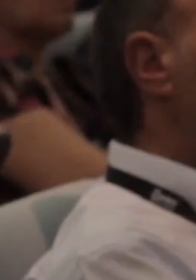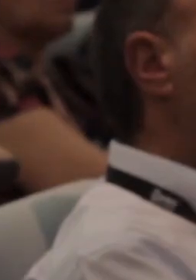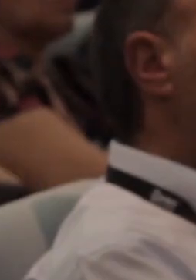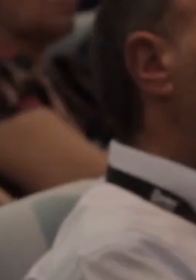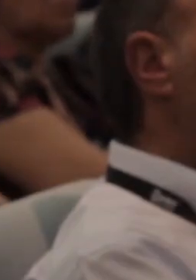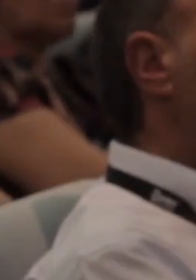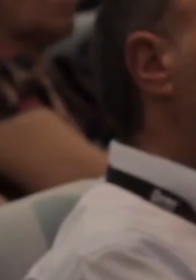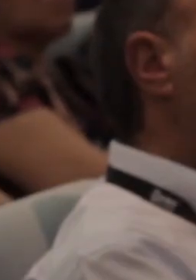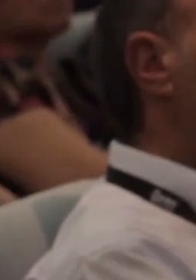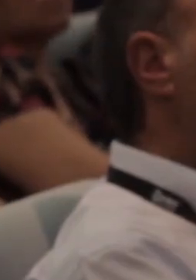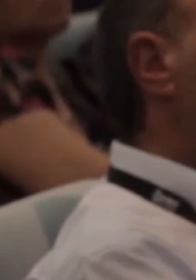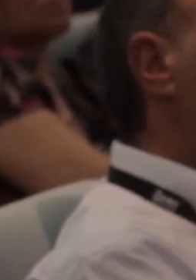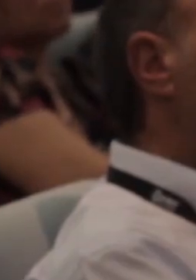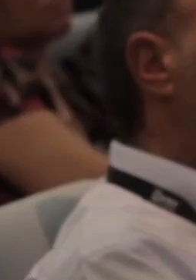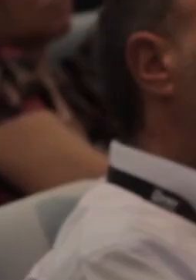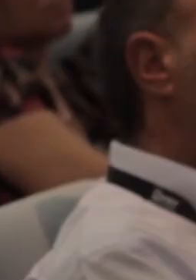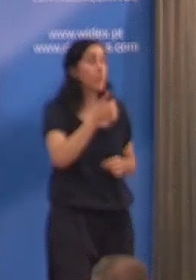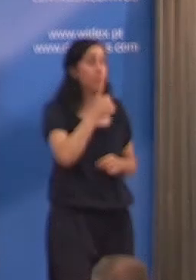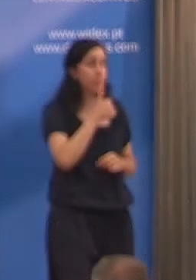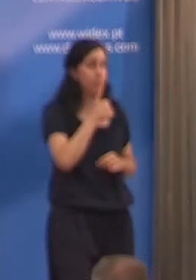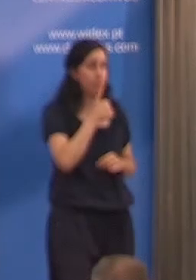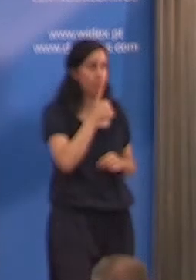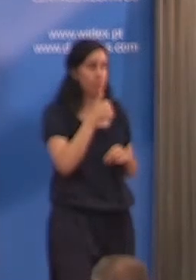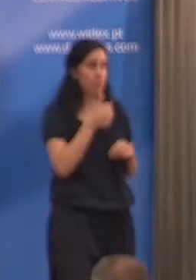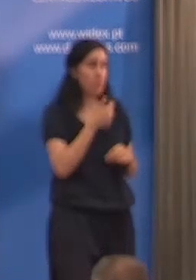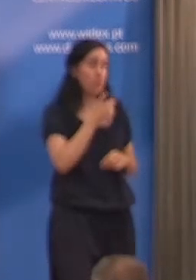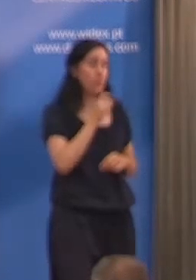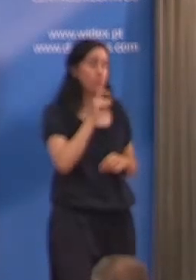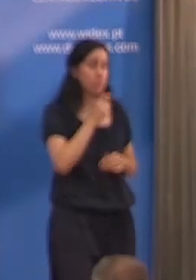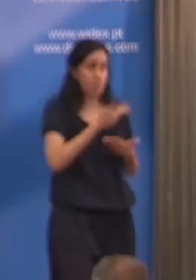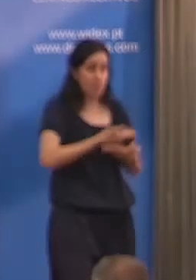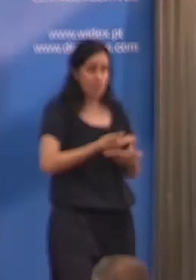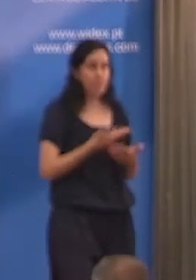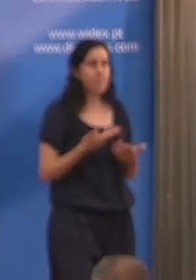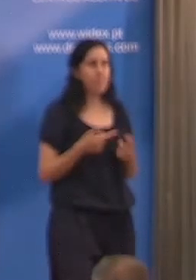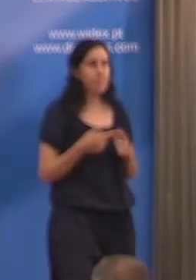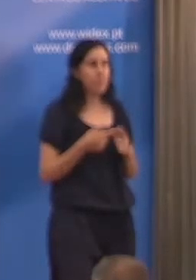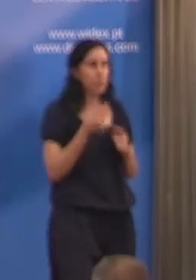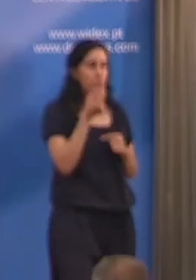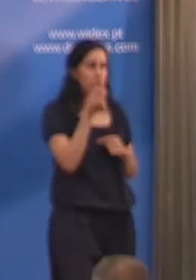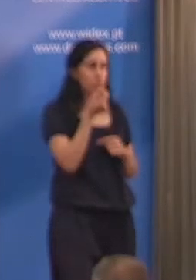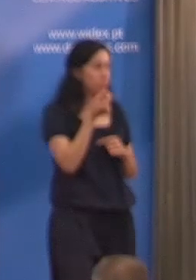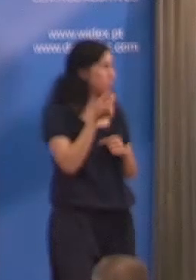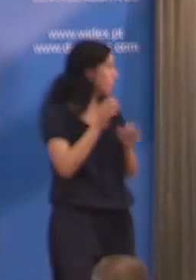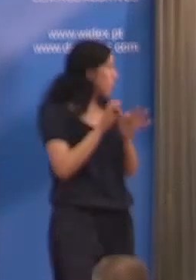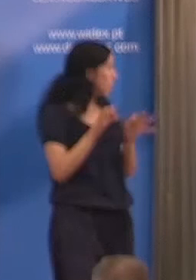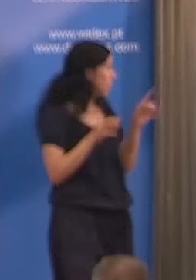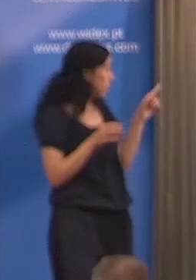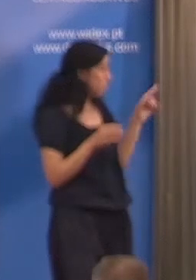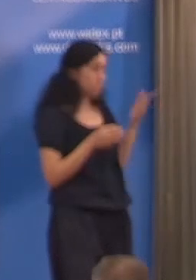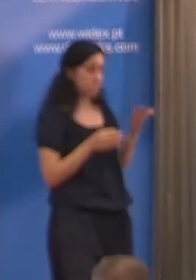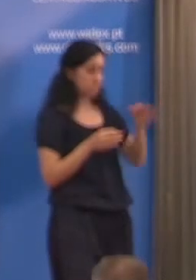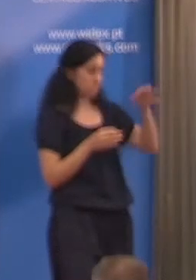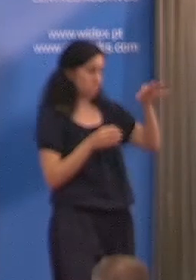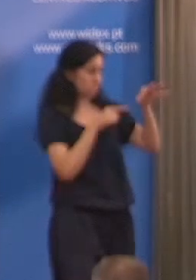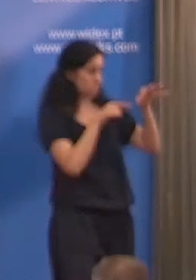o problema é, como o meu caso, a possibilidade é colocar uma coisinha como esta que está aqui,